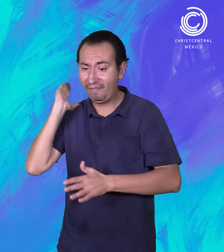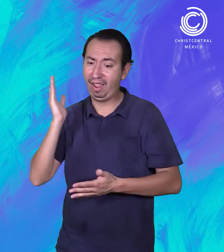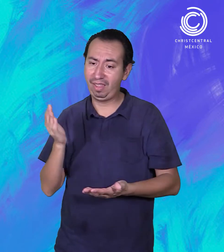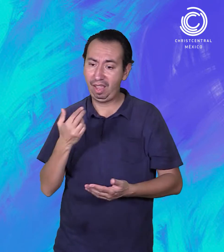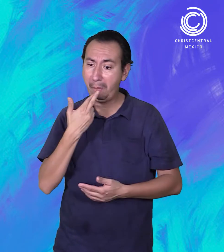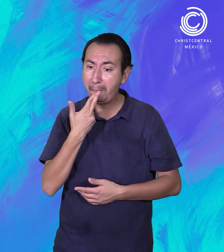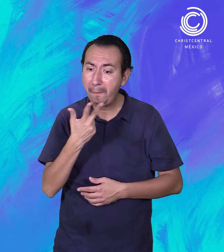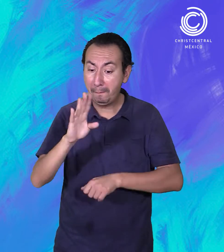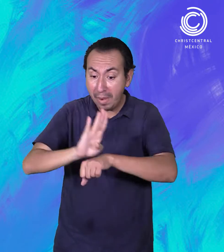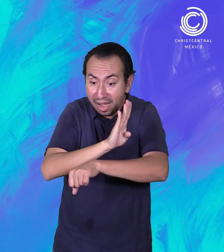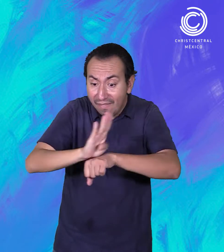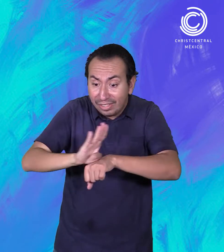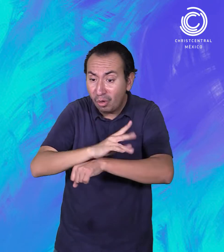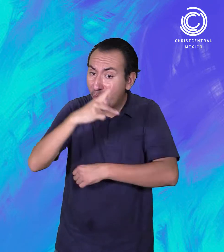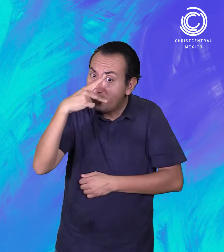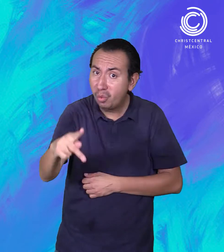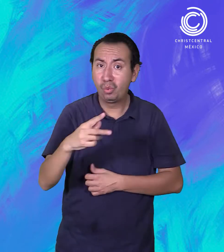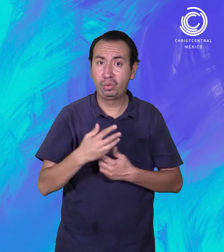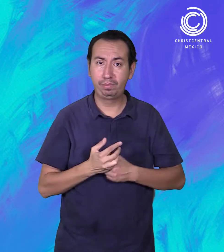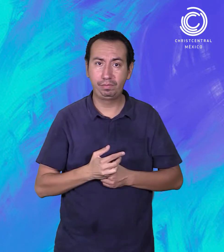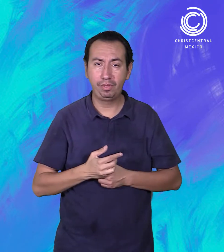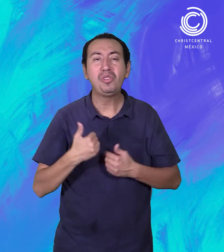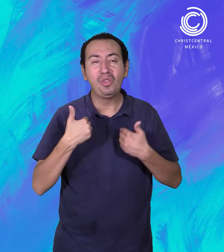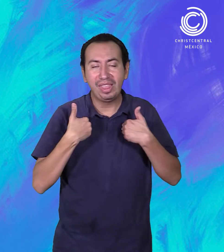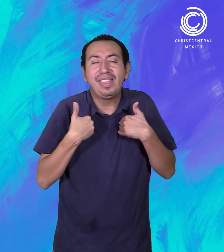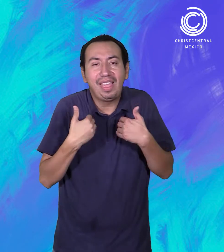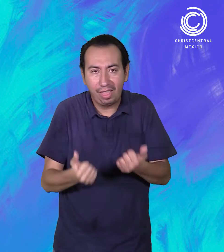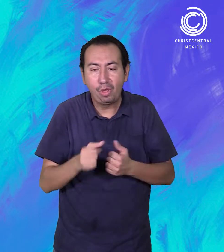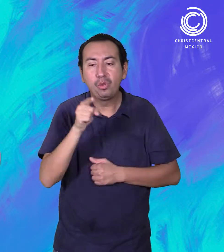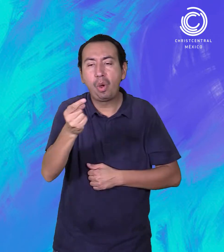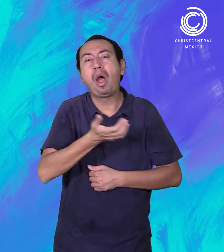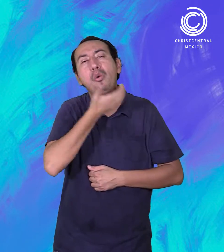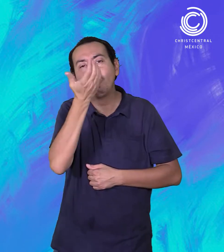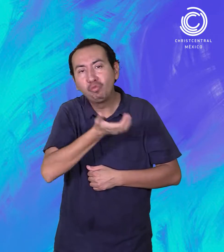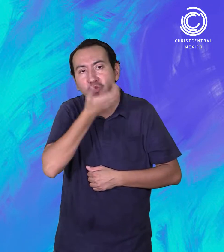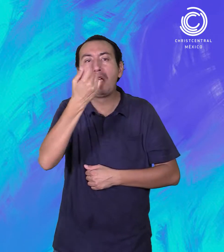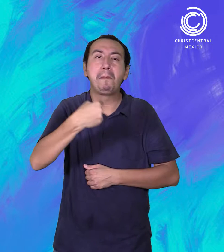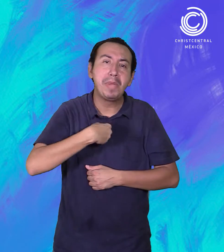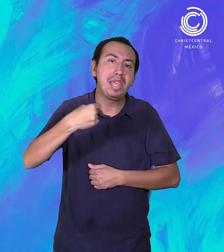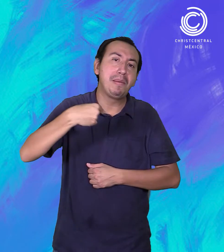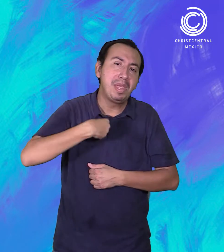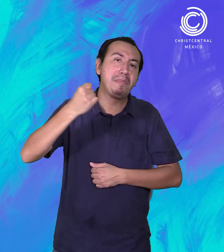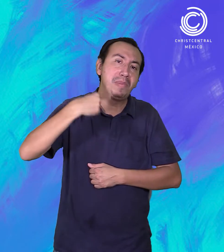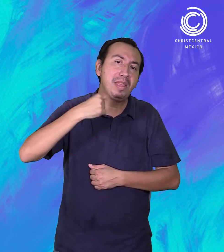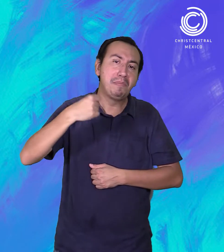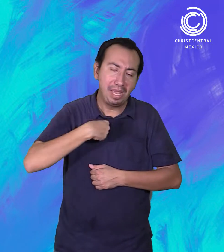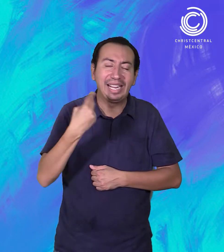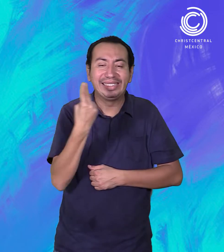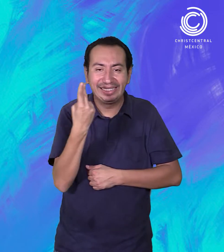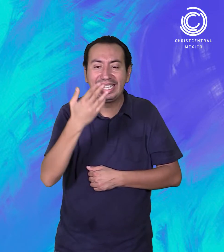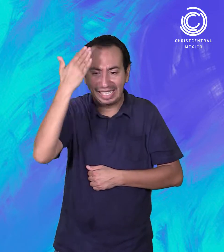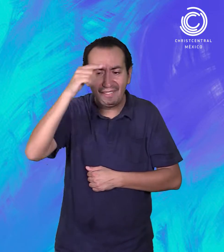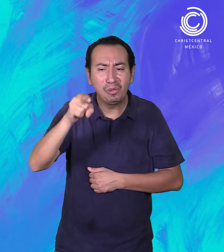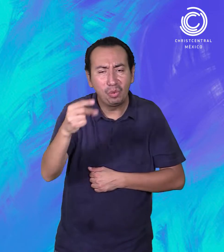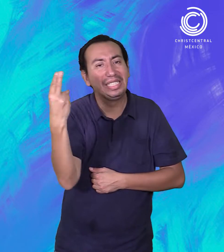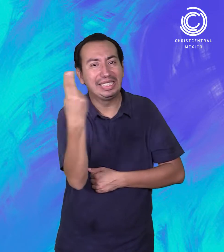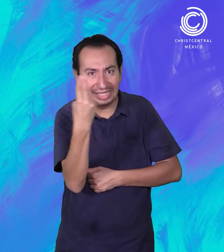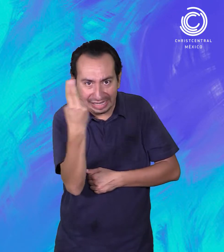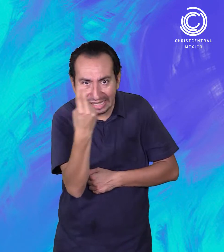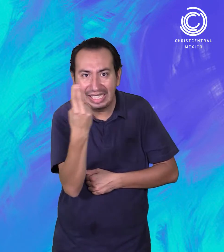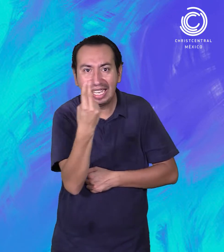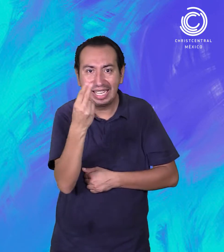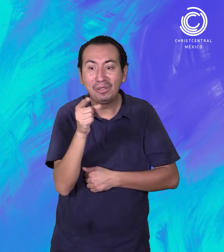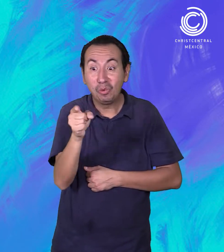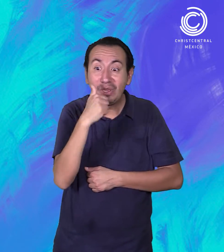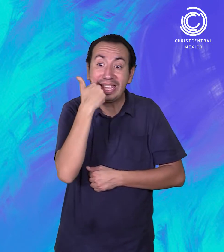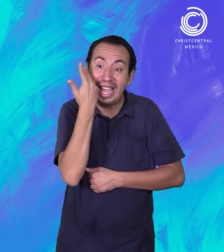vaya. Sé que ustedes están acostumbrados y sé que ustedes están necesitados y sé que ustedes ocupan